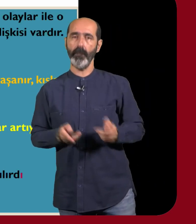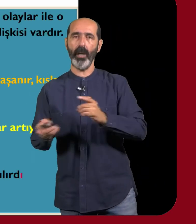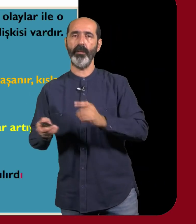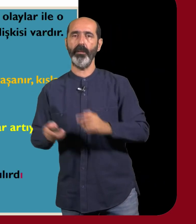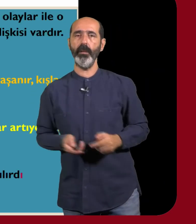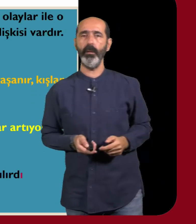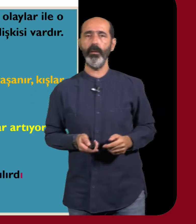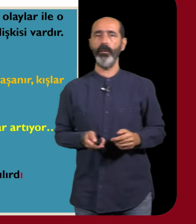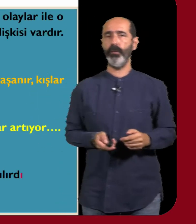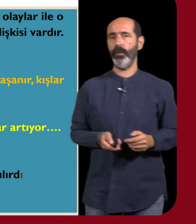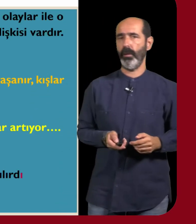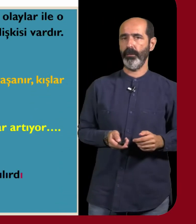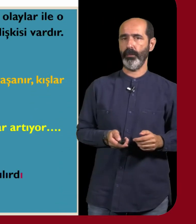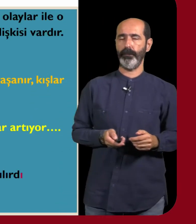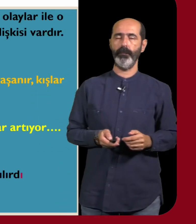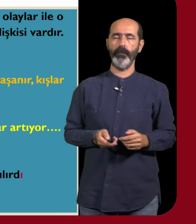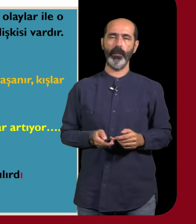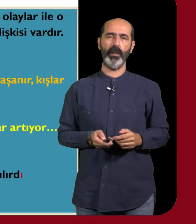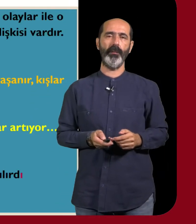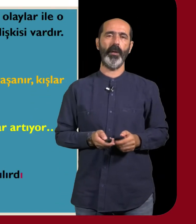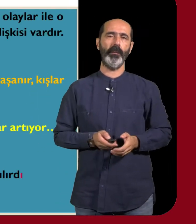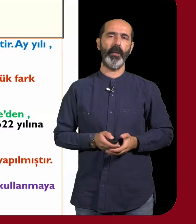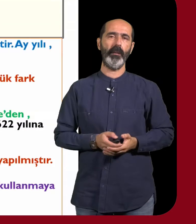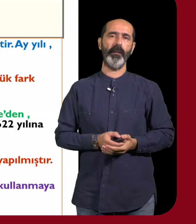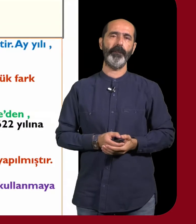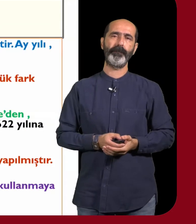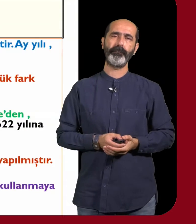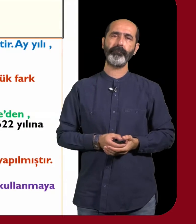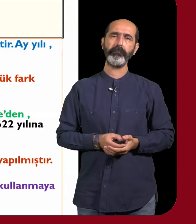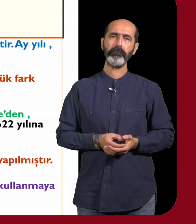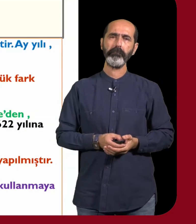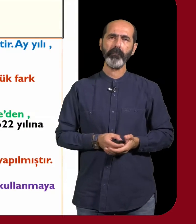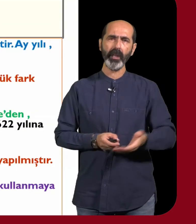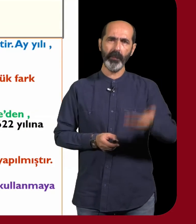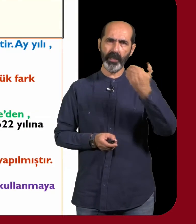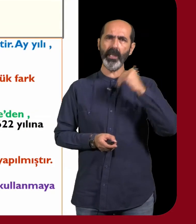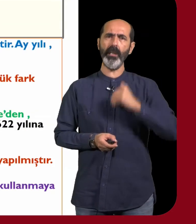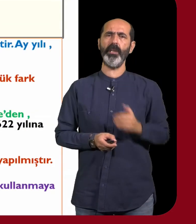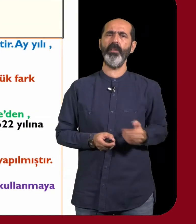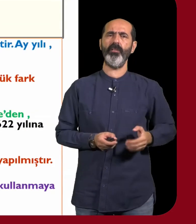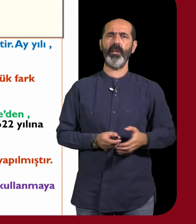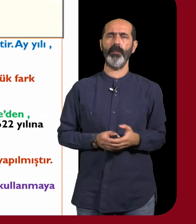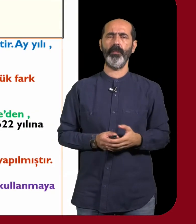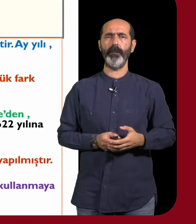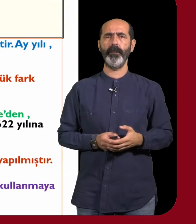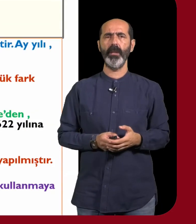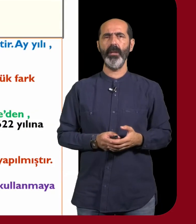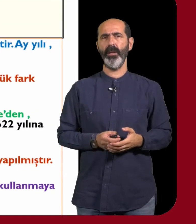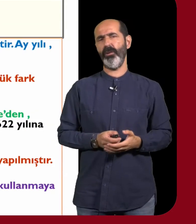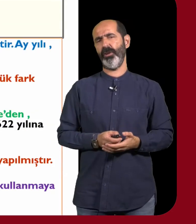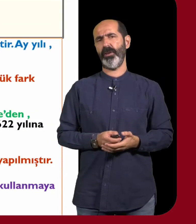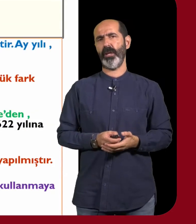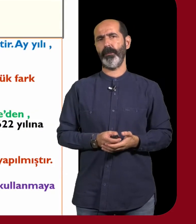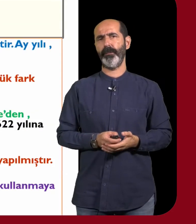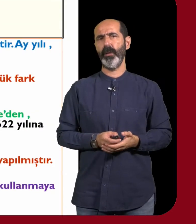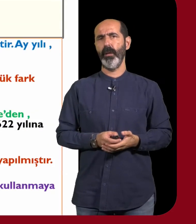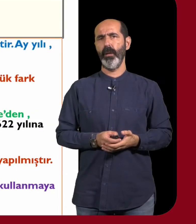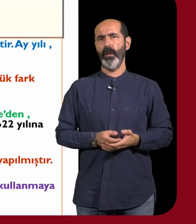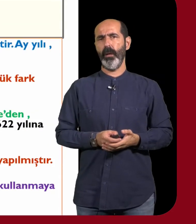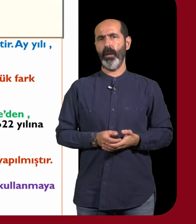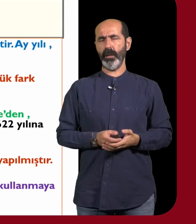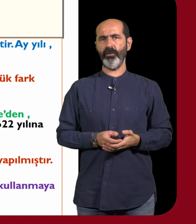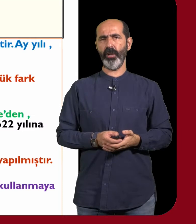bir Aslı söylenir Onu da ifade etmek lazım E gelelim ikinci takviminize Hicri